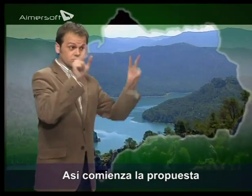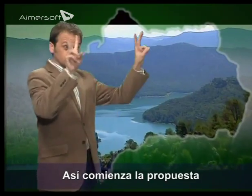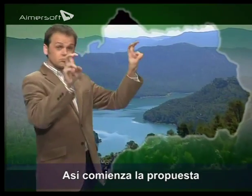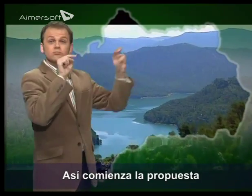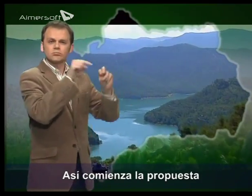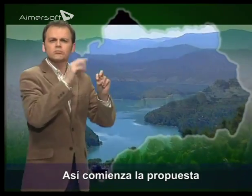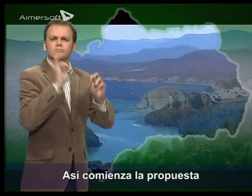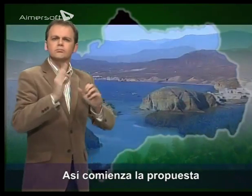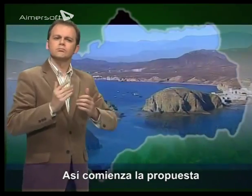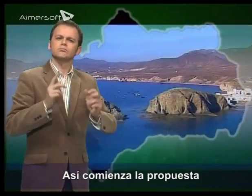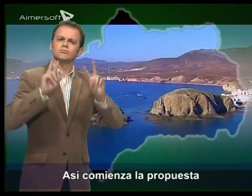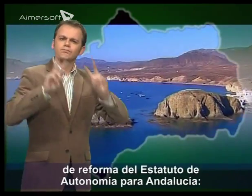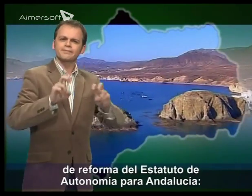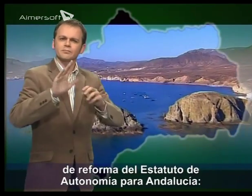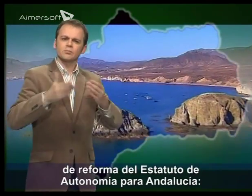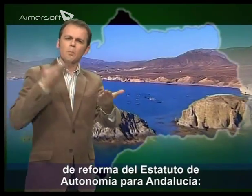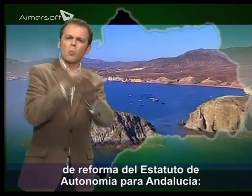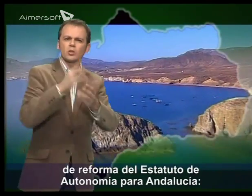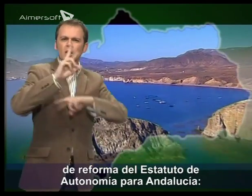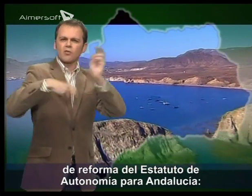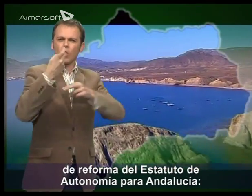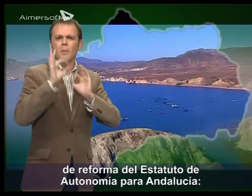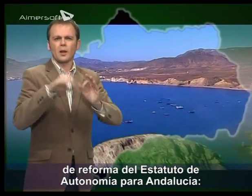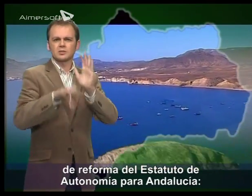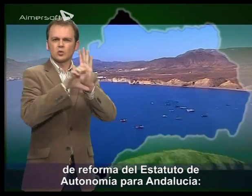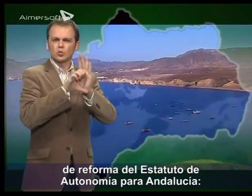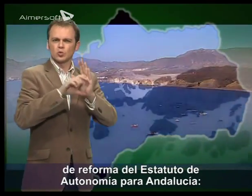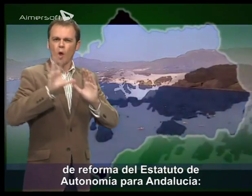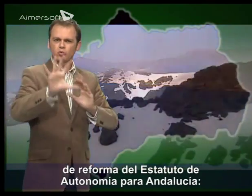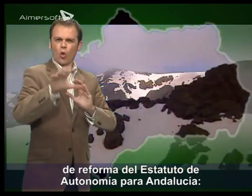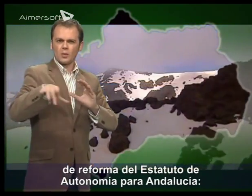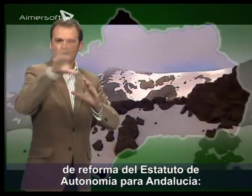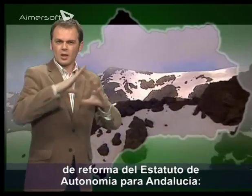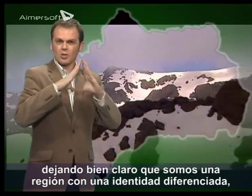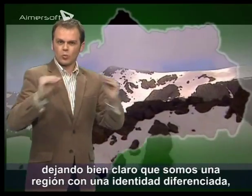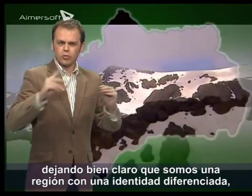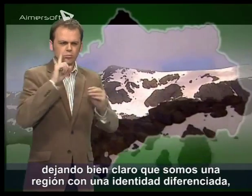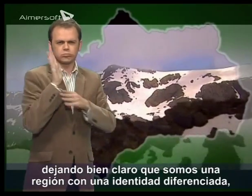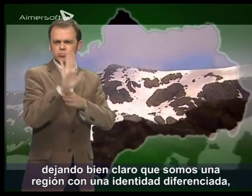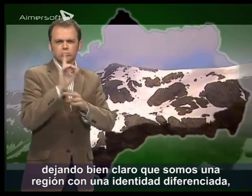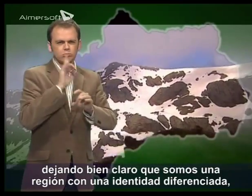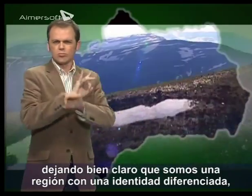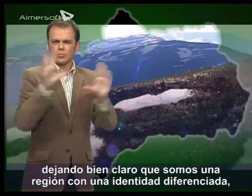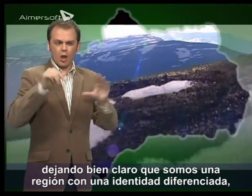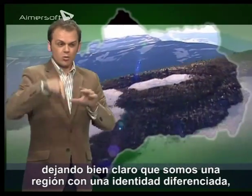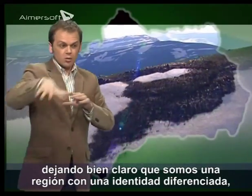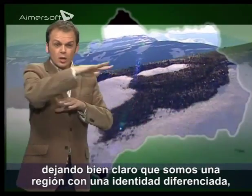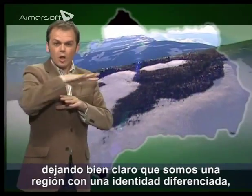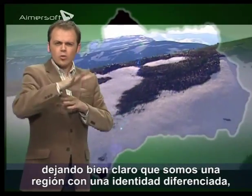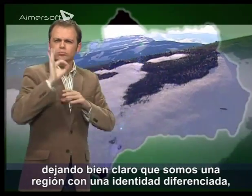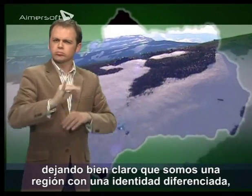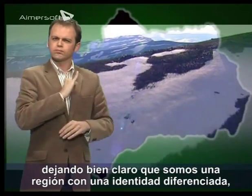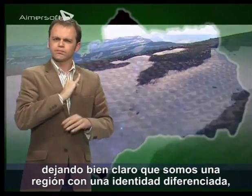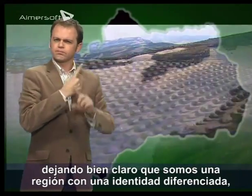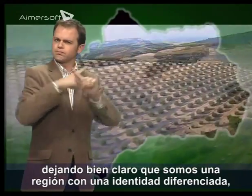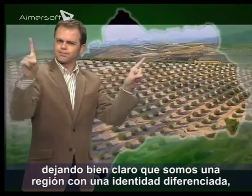Así, comienza la propuesta de reforma del Estatuto de Autonomía para Andalucía, dejando bien claro que somos una región